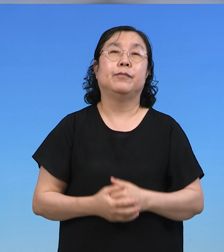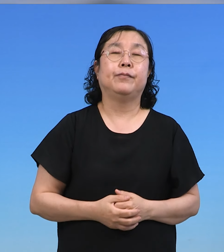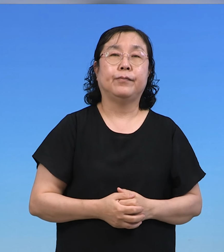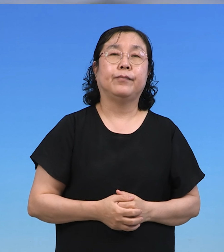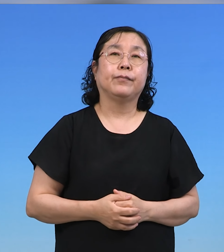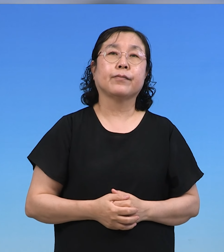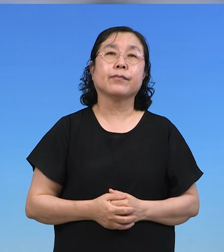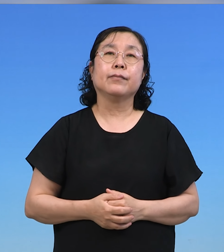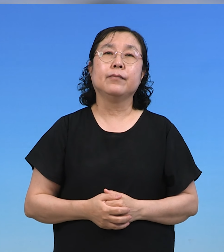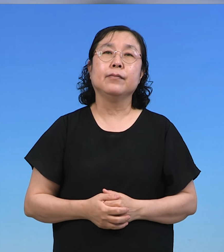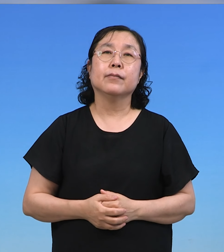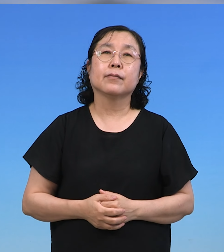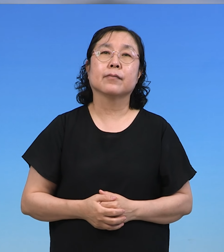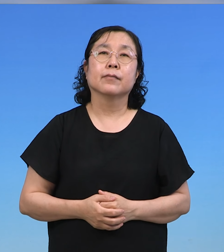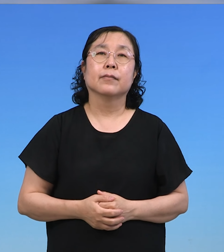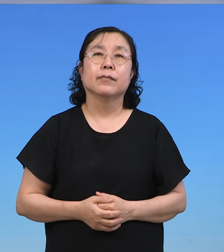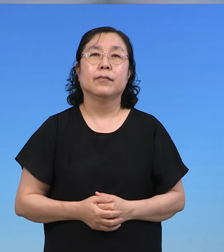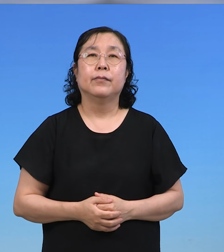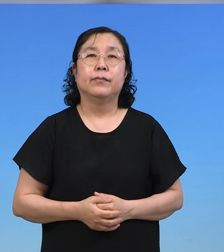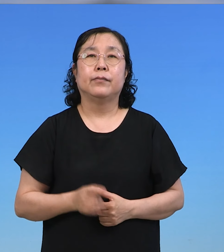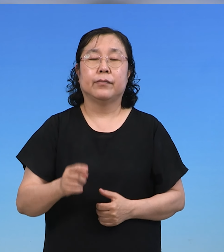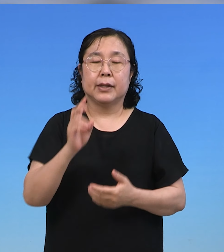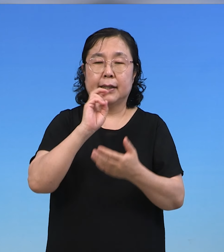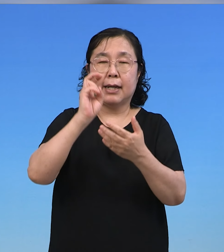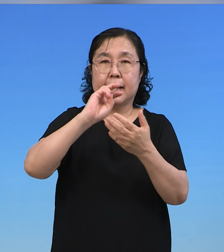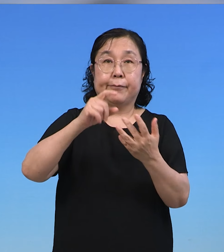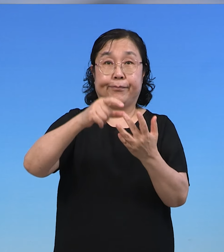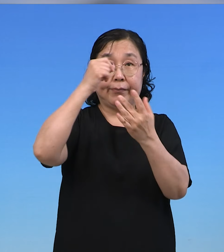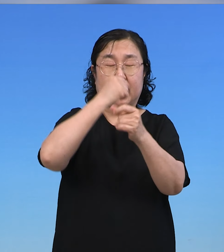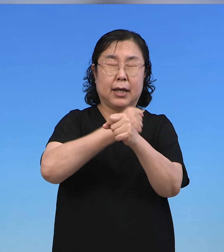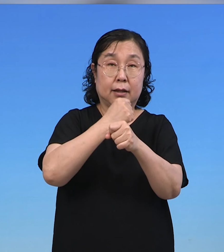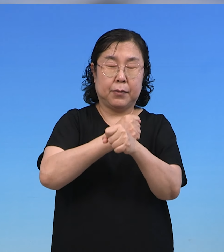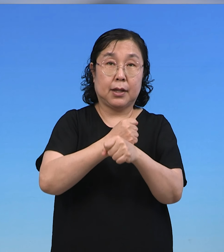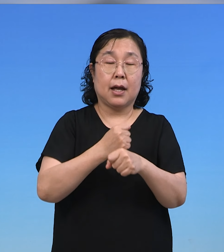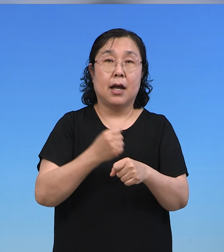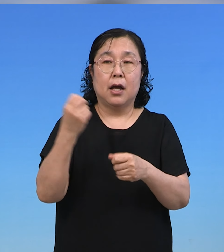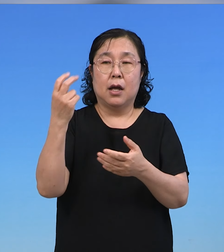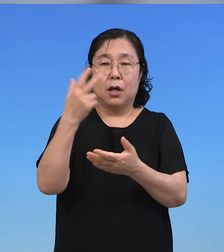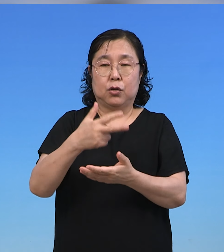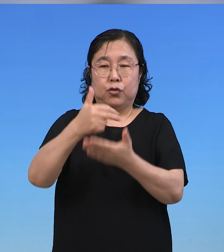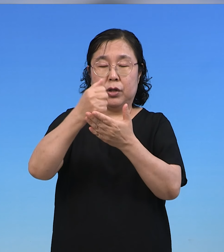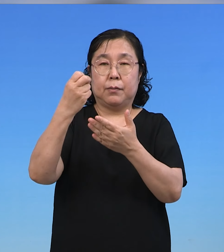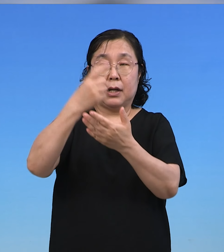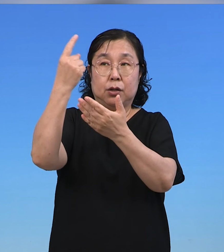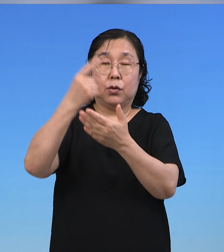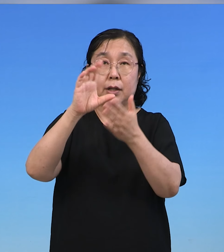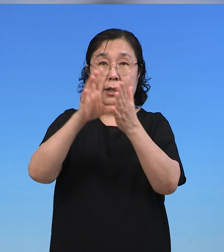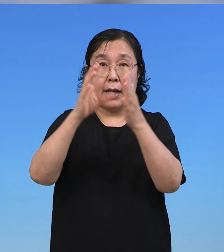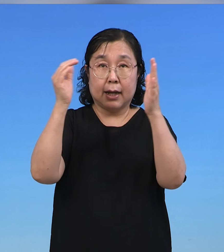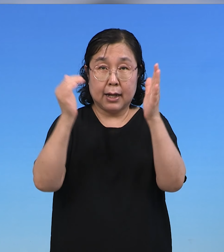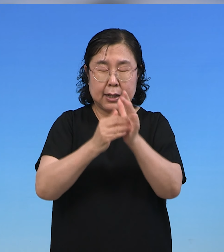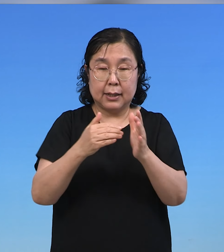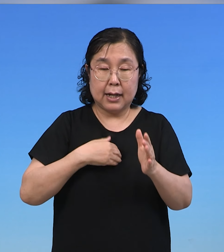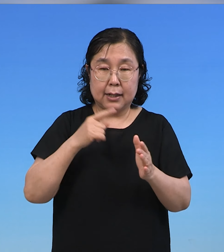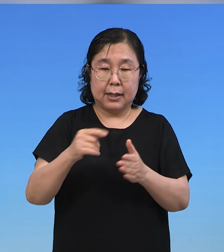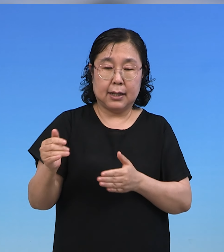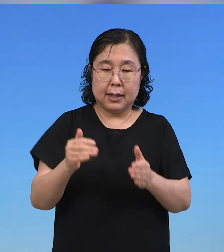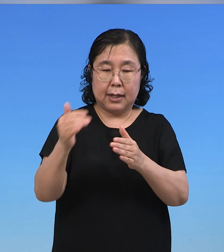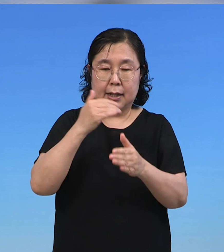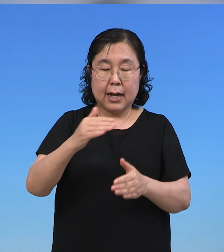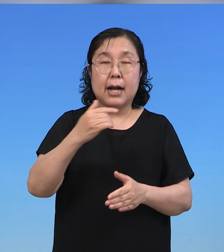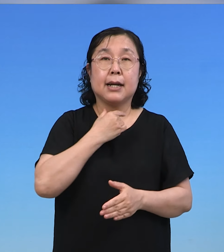그래서 저는 이 찬양을 선택했는데요, 주님 다시 오실 때까지 나는 이 길을